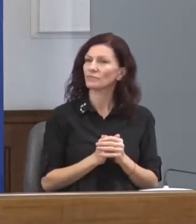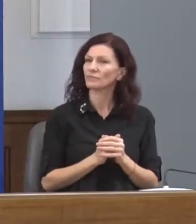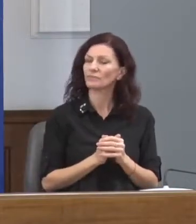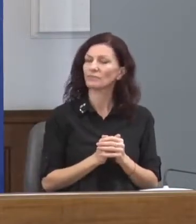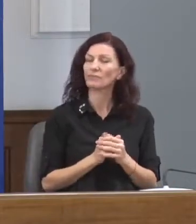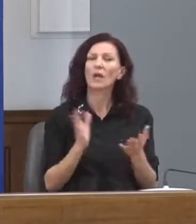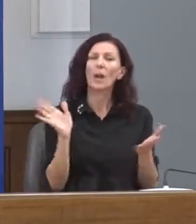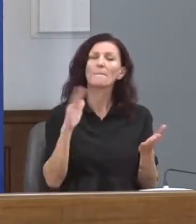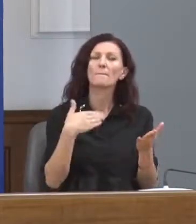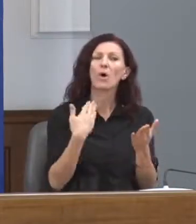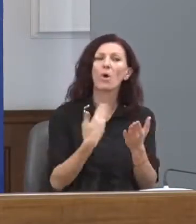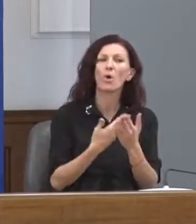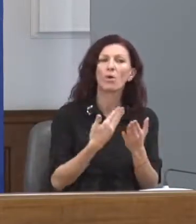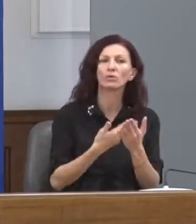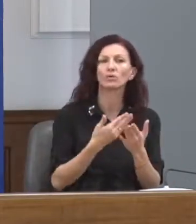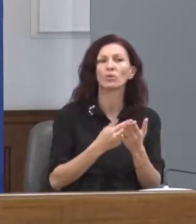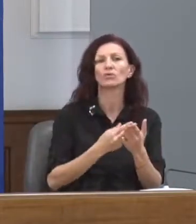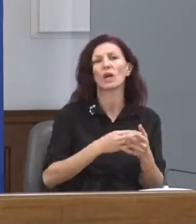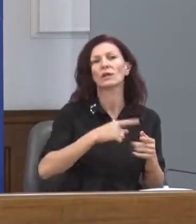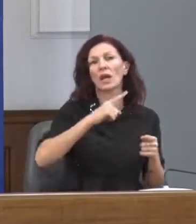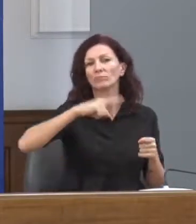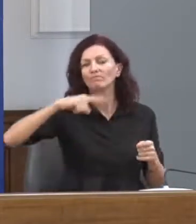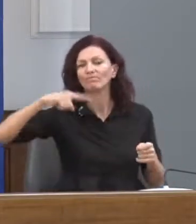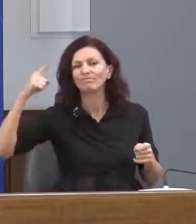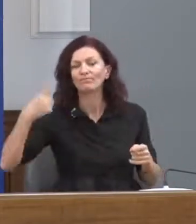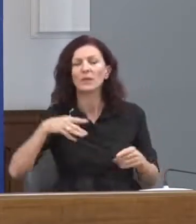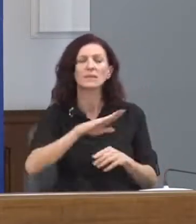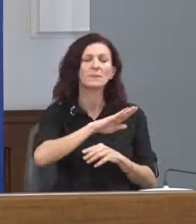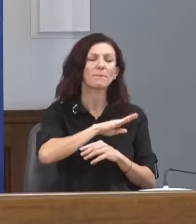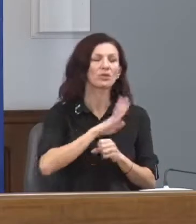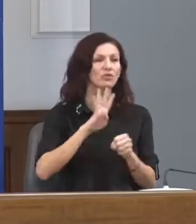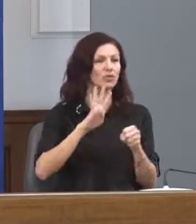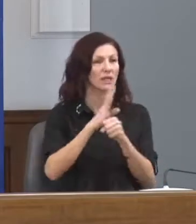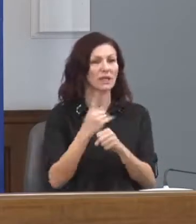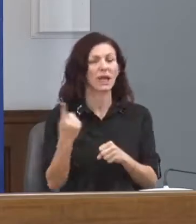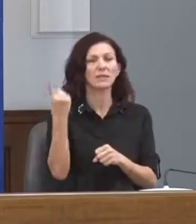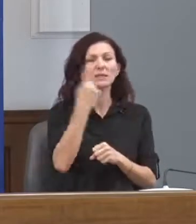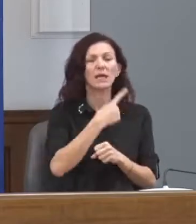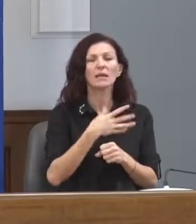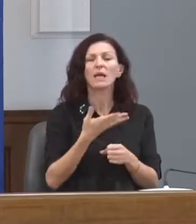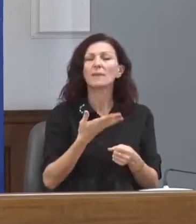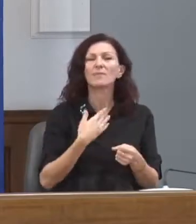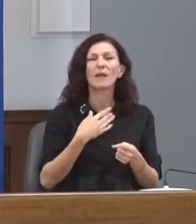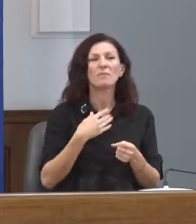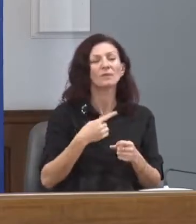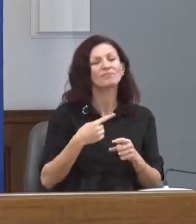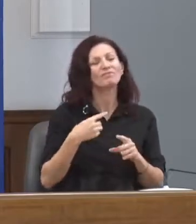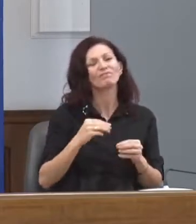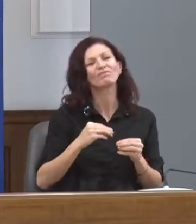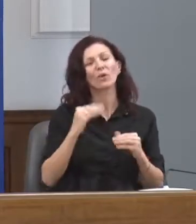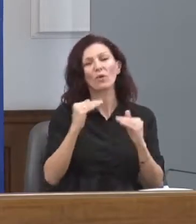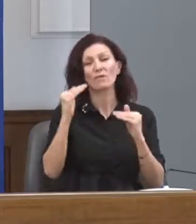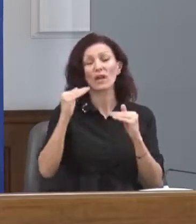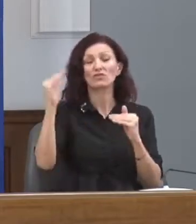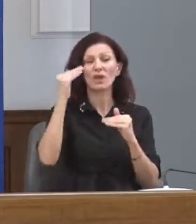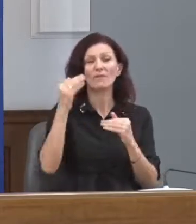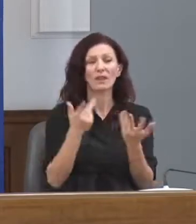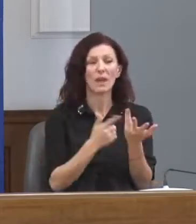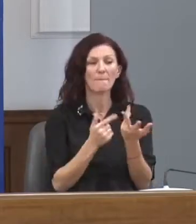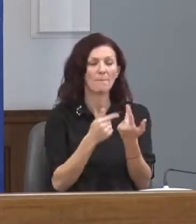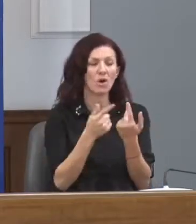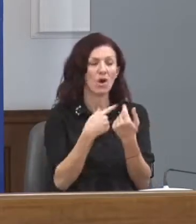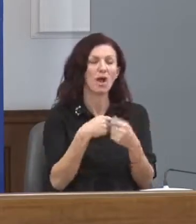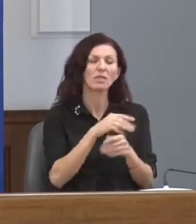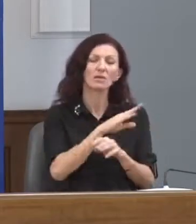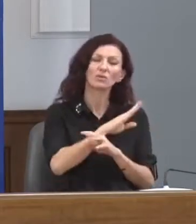По отношение на регистрираната 14-дневна смъртност, отчита се тенденция за нарастване на броя на починалите в страната,